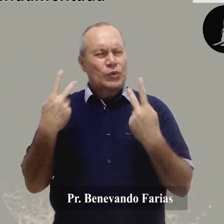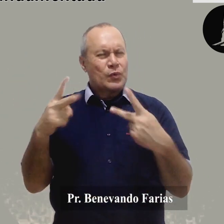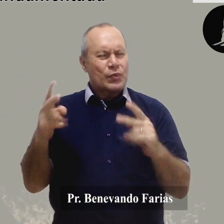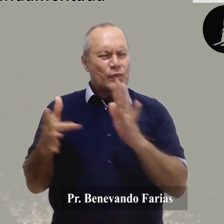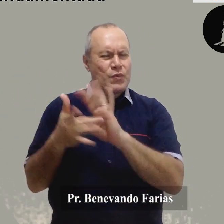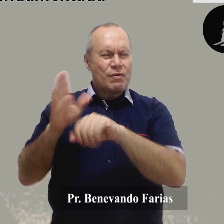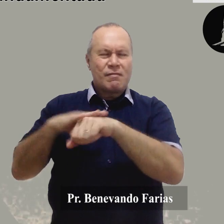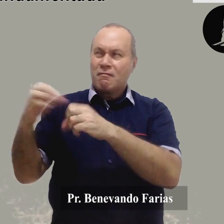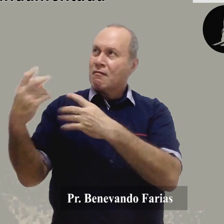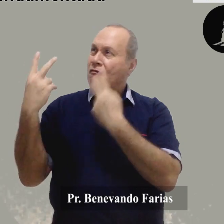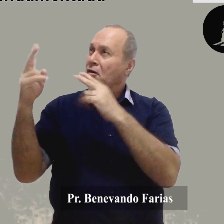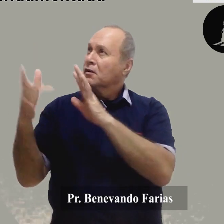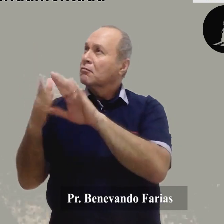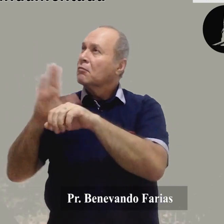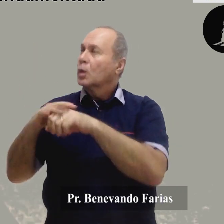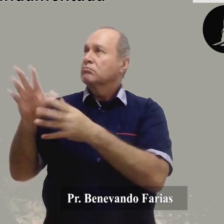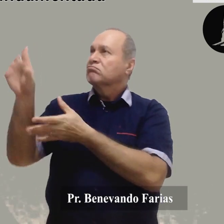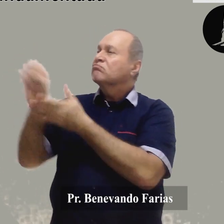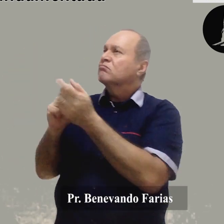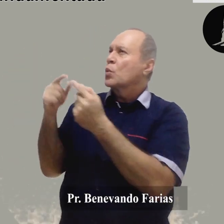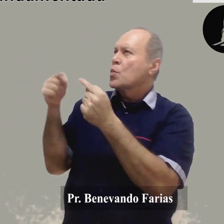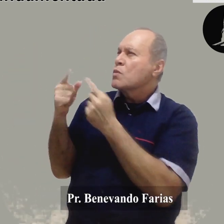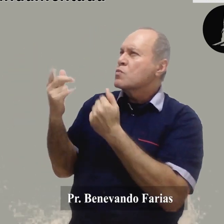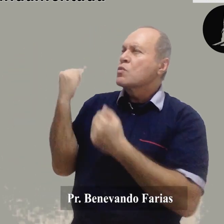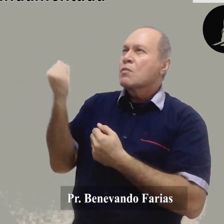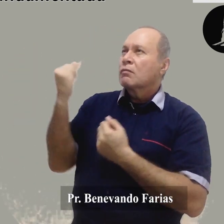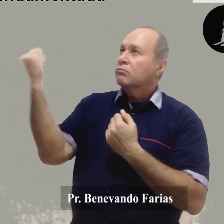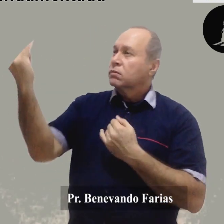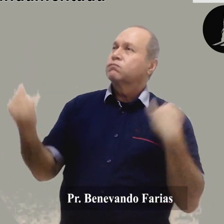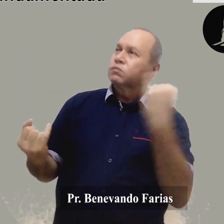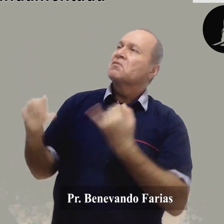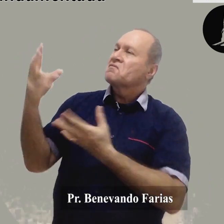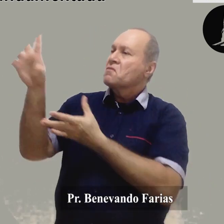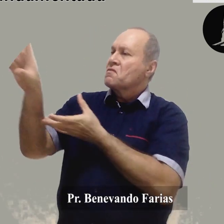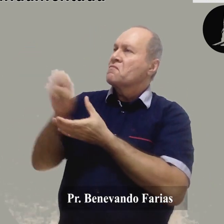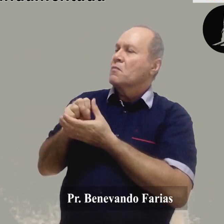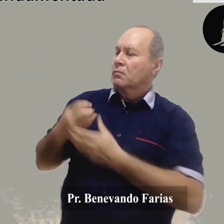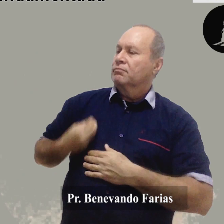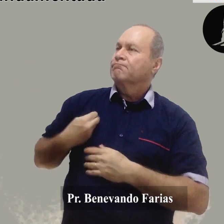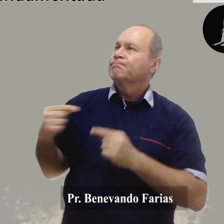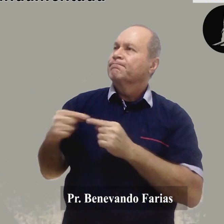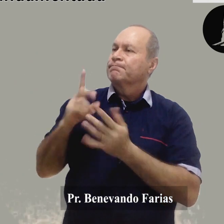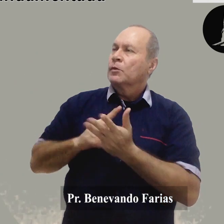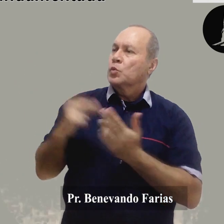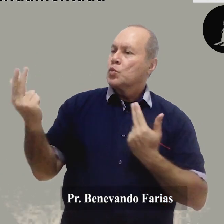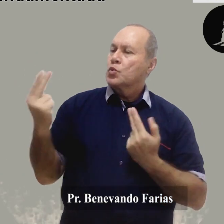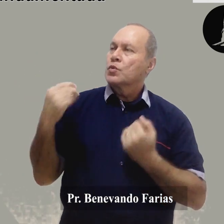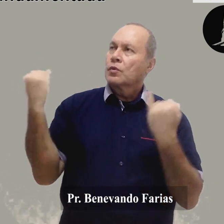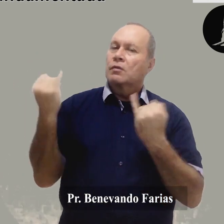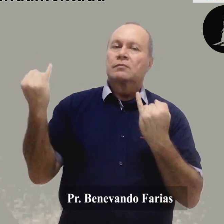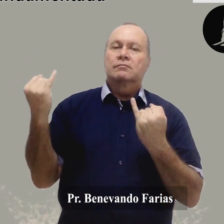Precisamos valorizar o que ele valoriza. Precisamos dar importância àquilo que de fato importa para